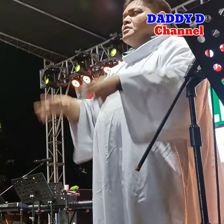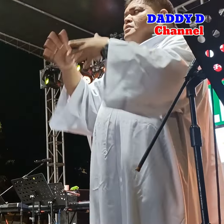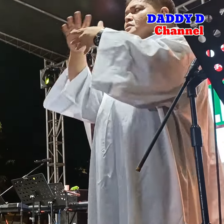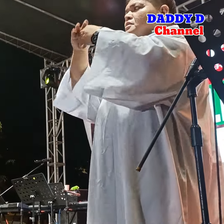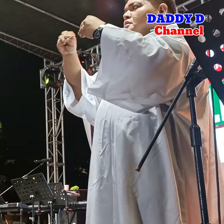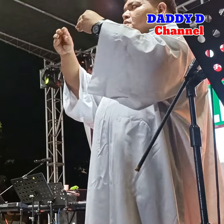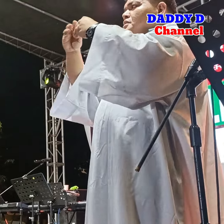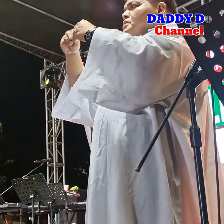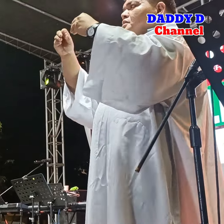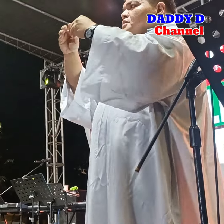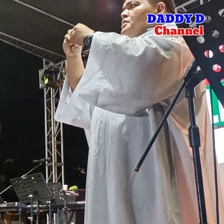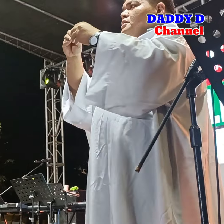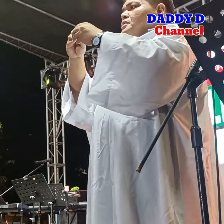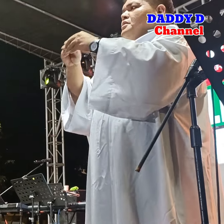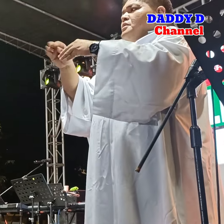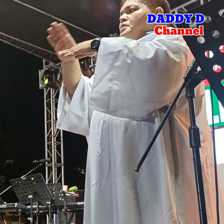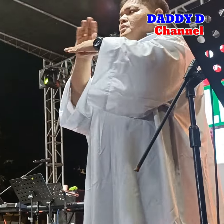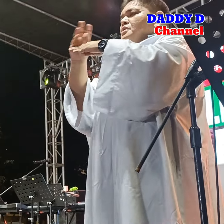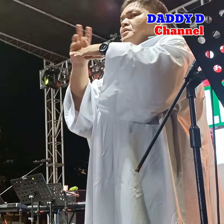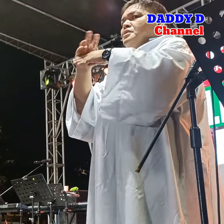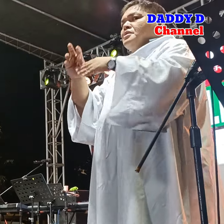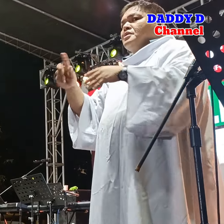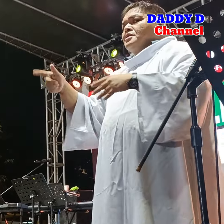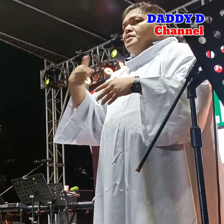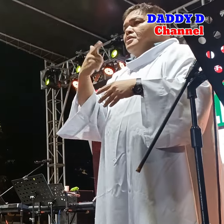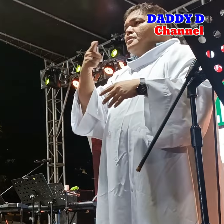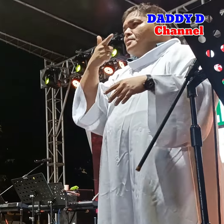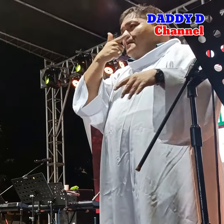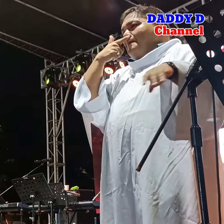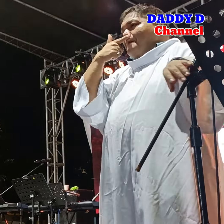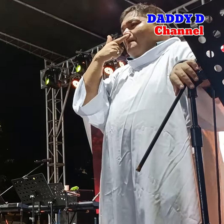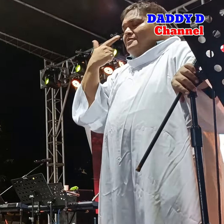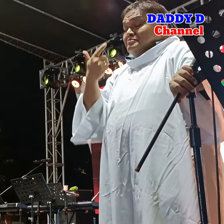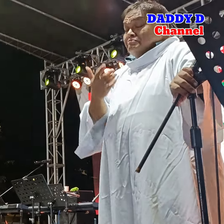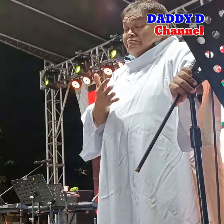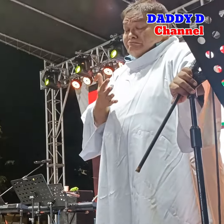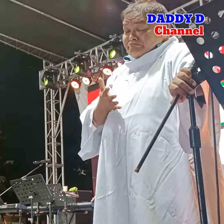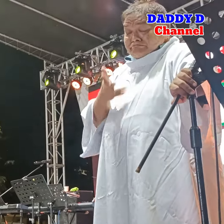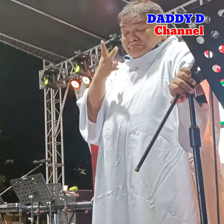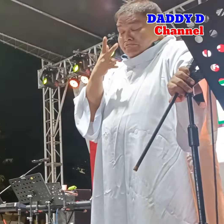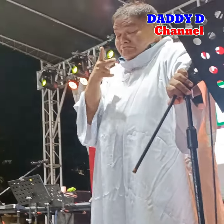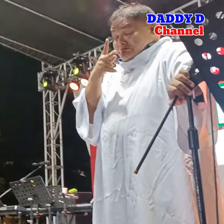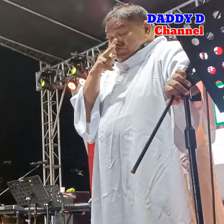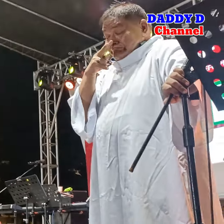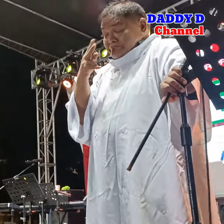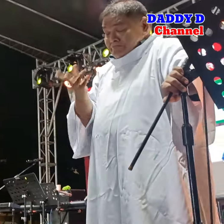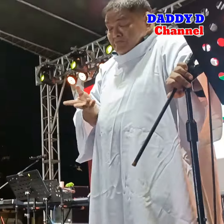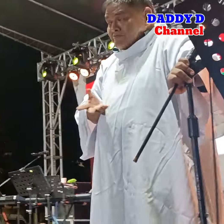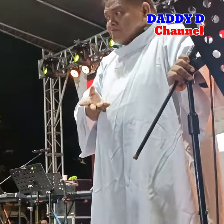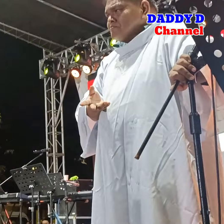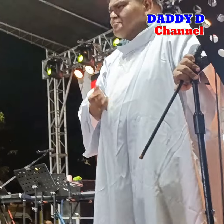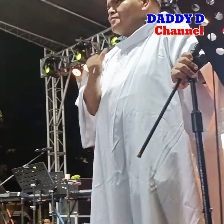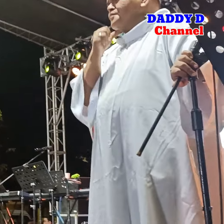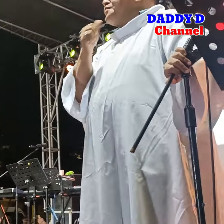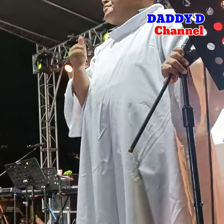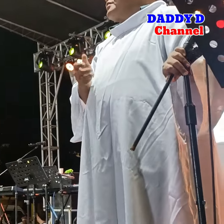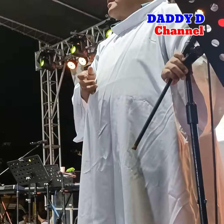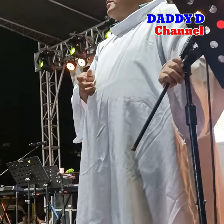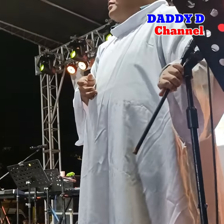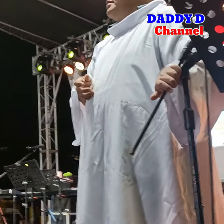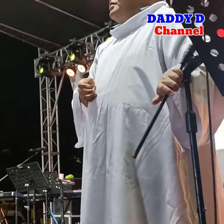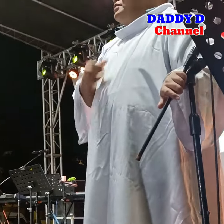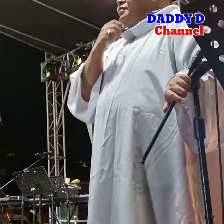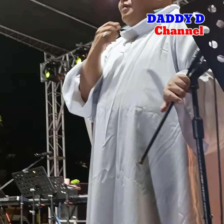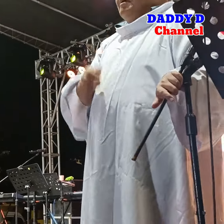may posibilidad na gumagamit siya ng bawal na gamot. Ano pa naman yung sabihin niya, ay, hindi